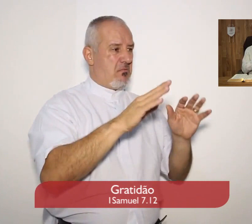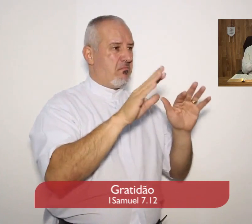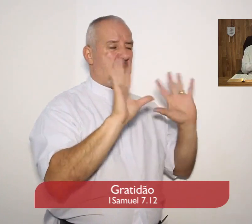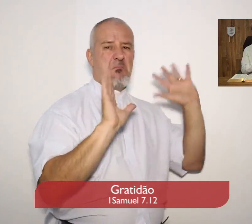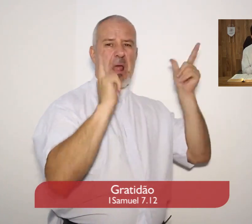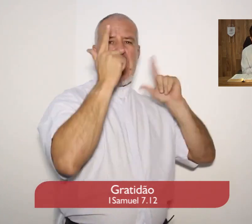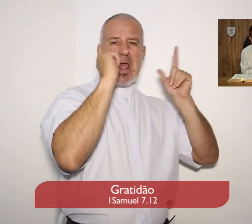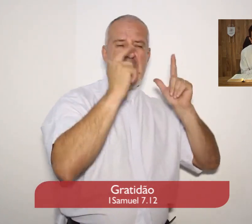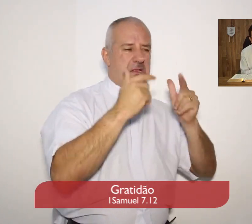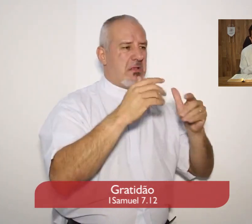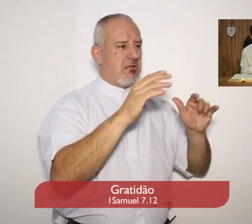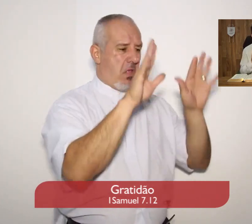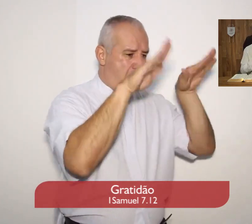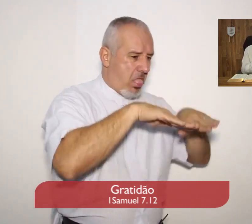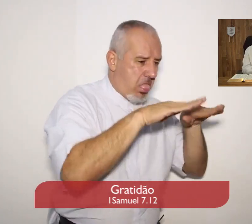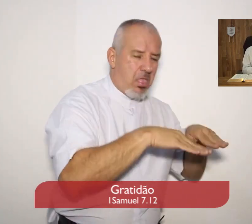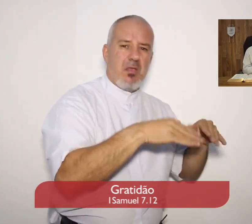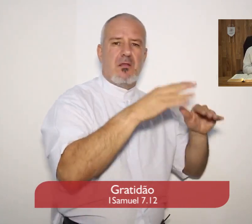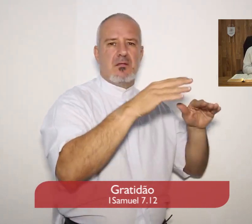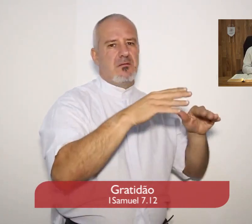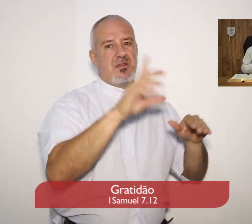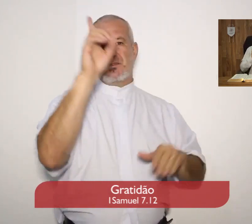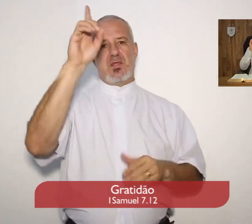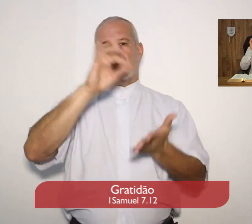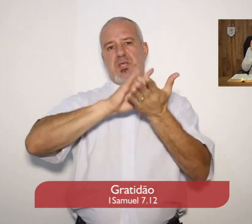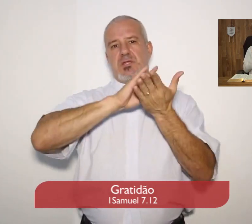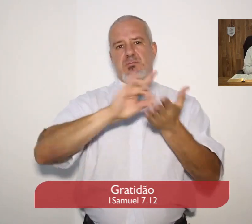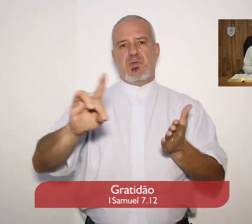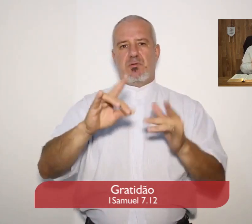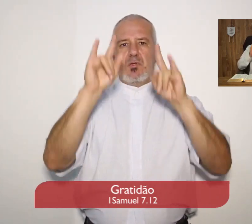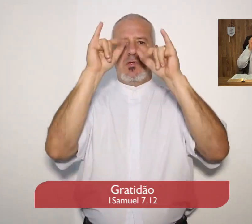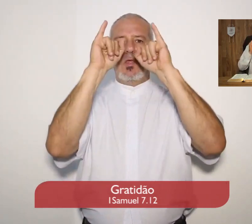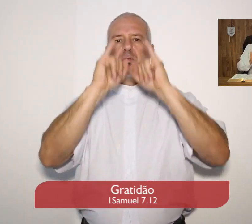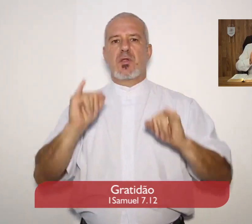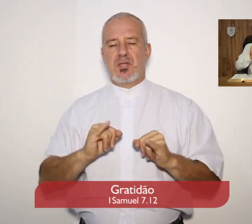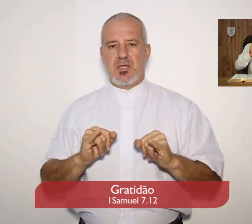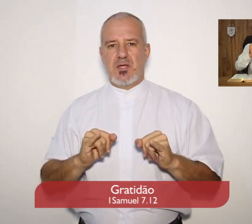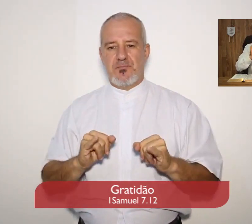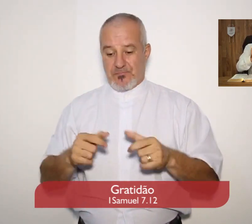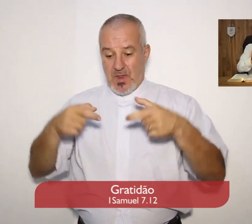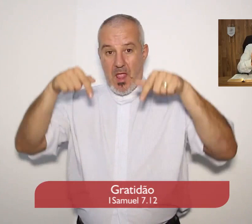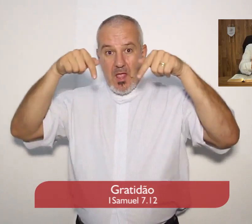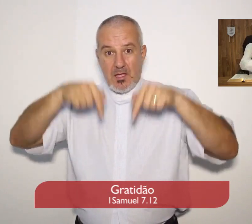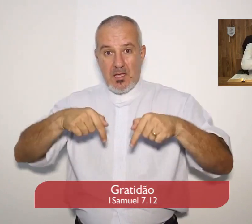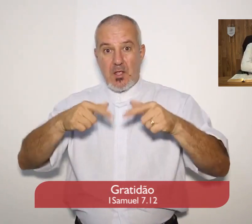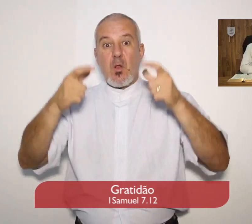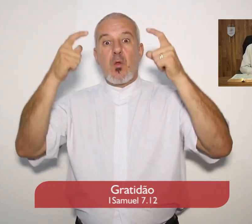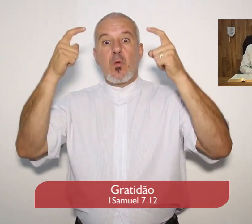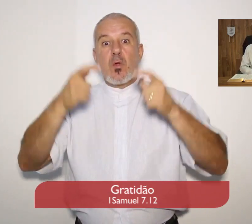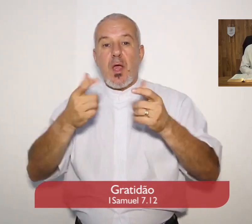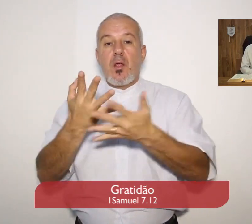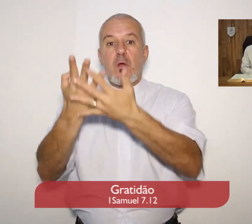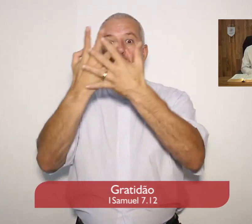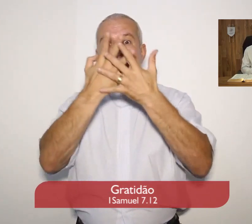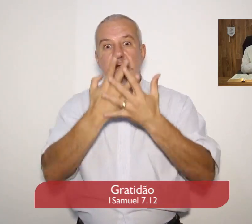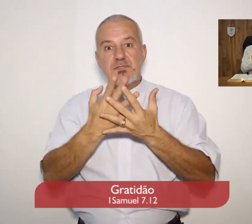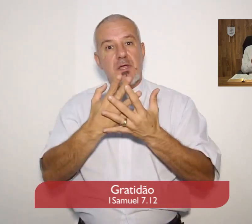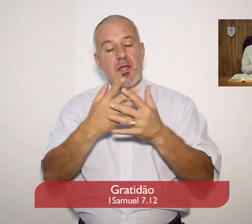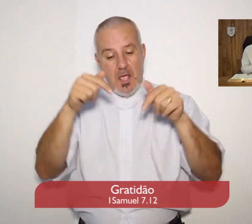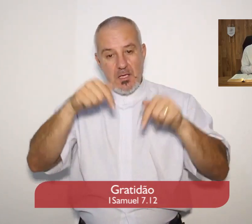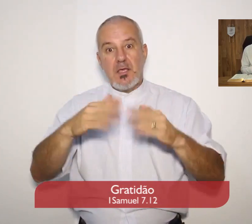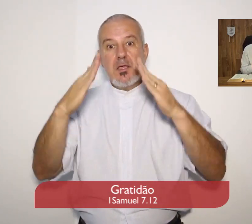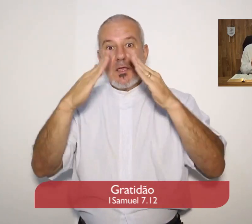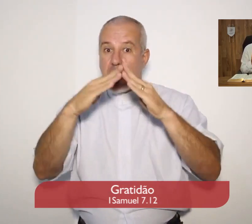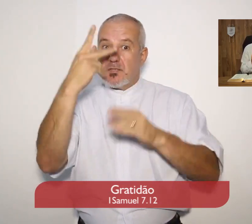Deus abomina a idolatria. Mizpá é lugar de confissão. Ao